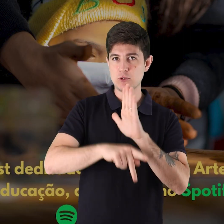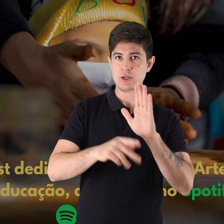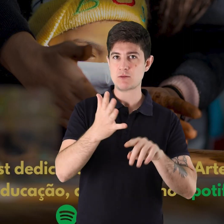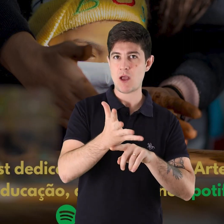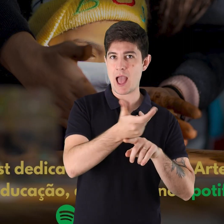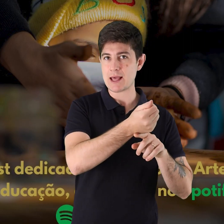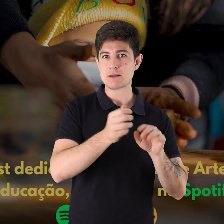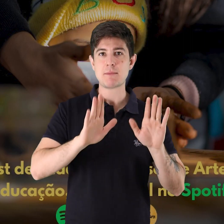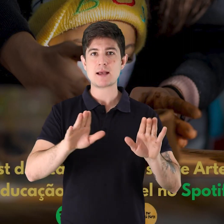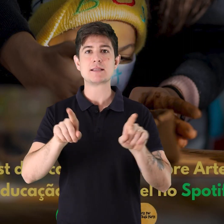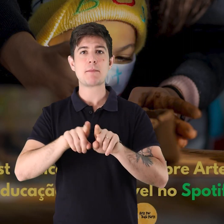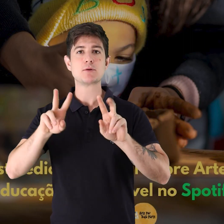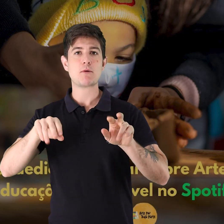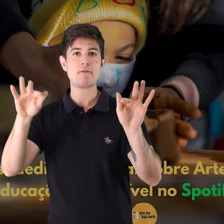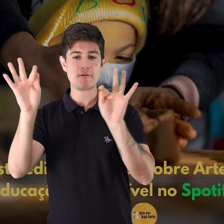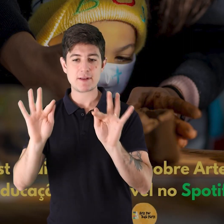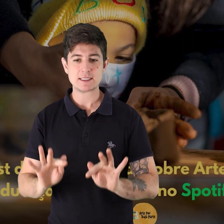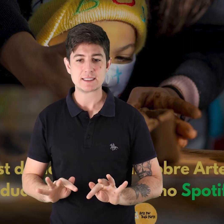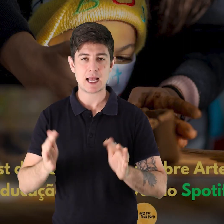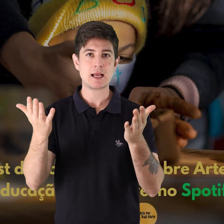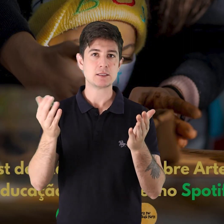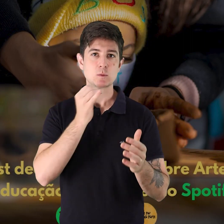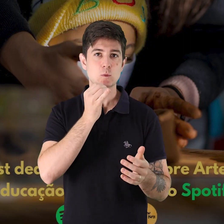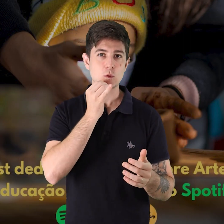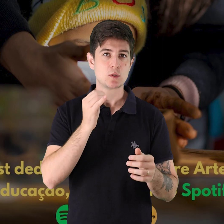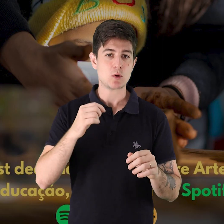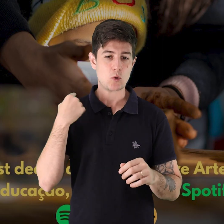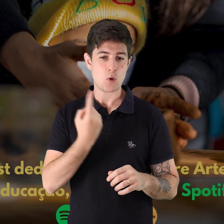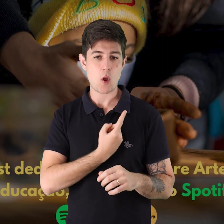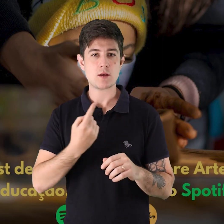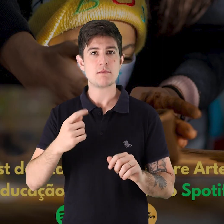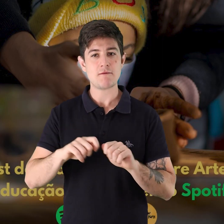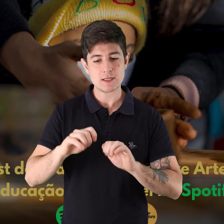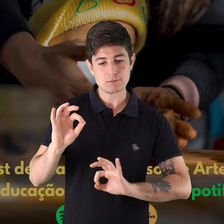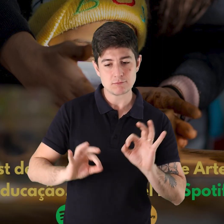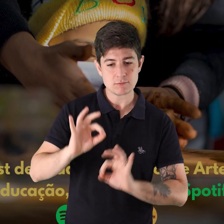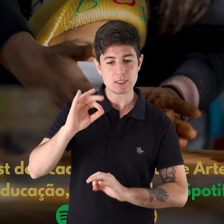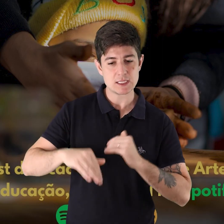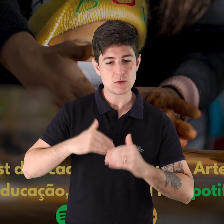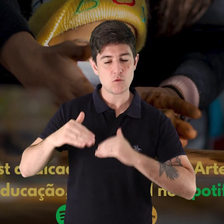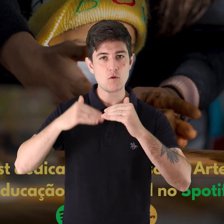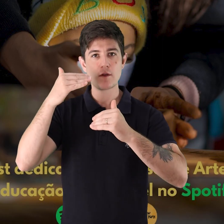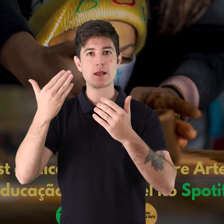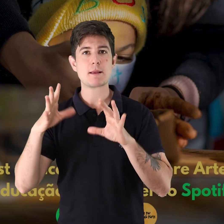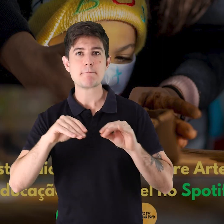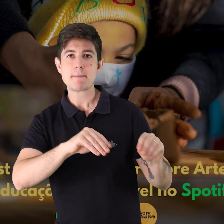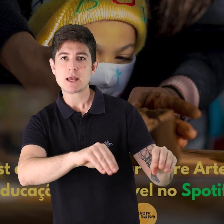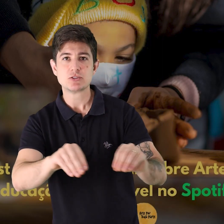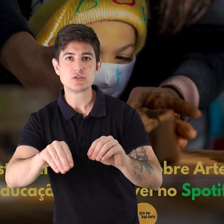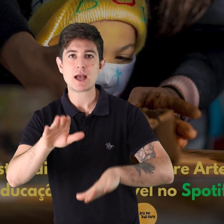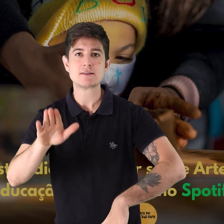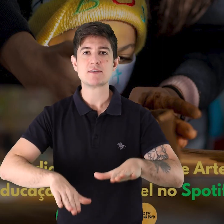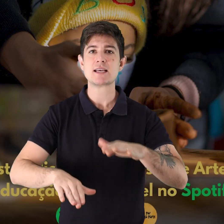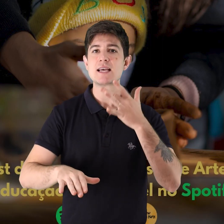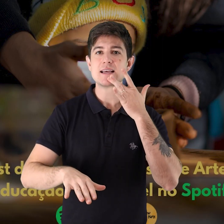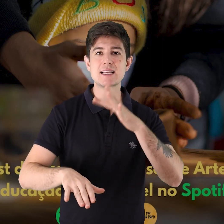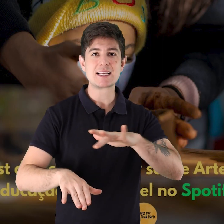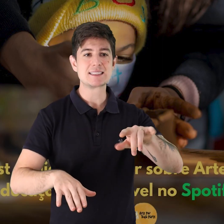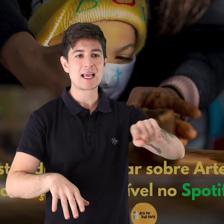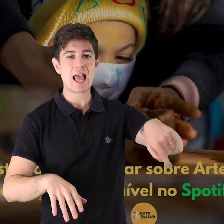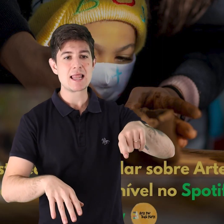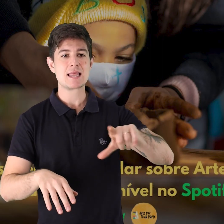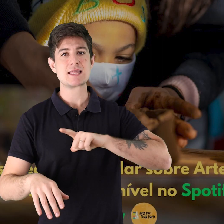só no projeto de arte, mas quando a gente fala de felicidade, quando a gente está desenvolvendo, manuseando, que nem uma criança que está